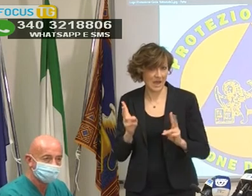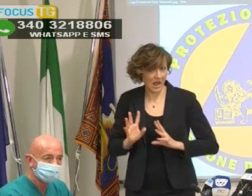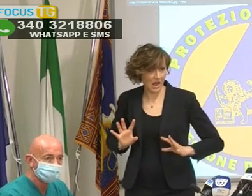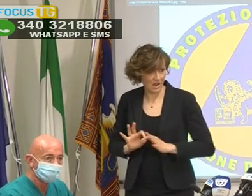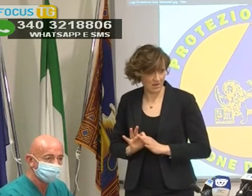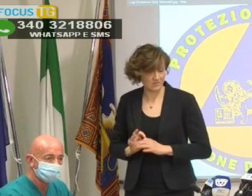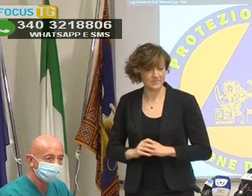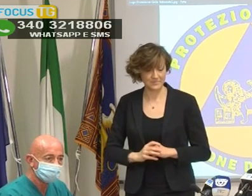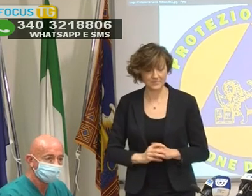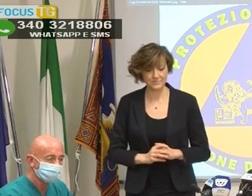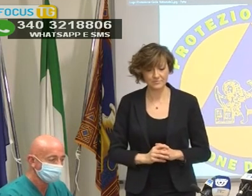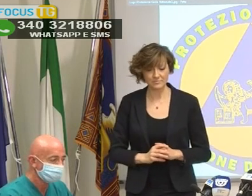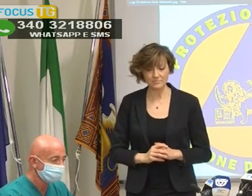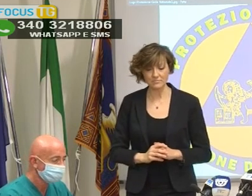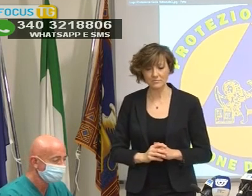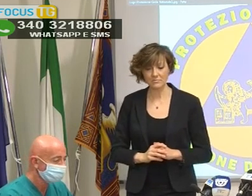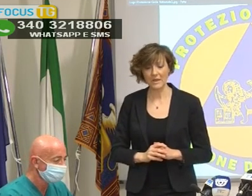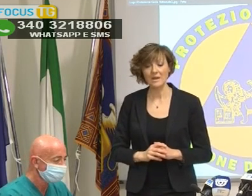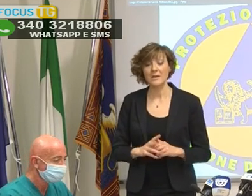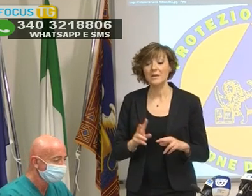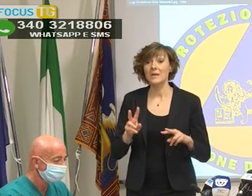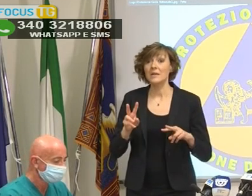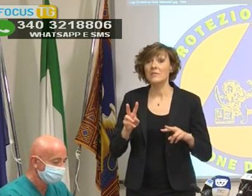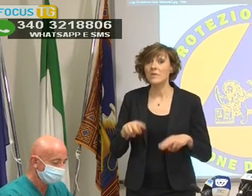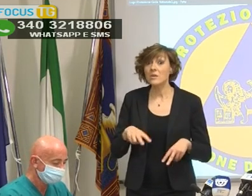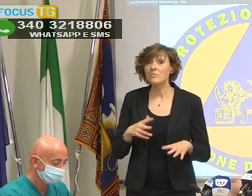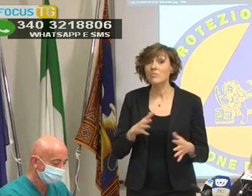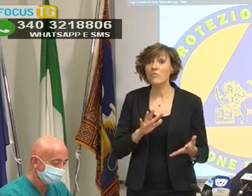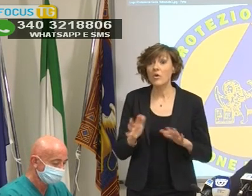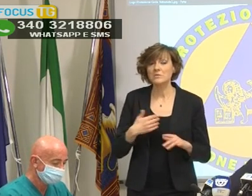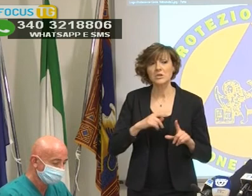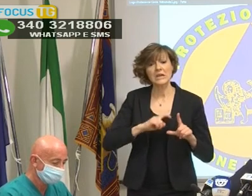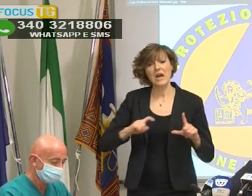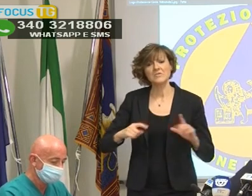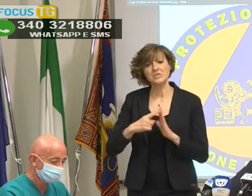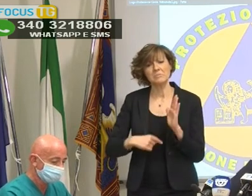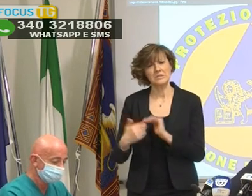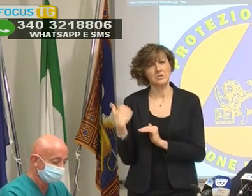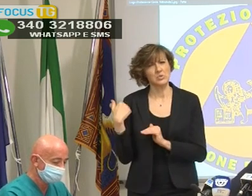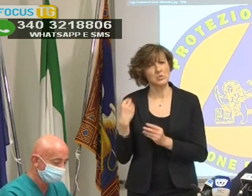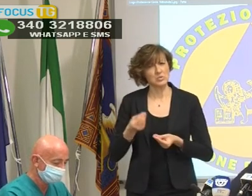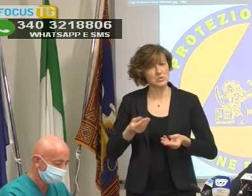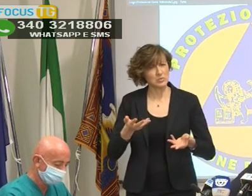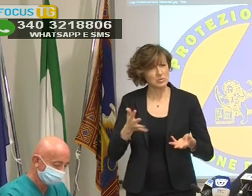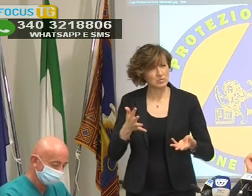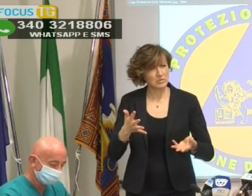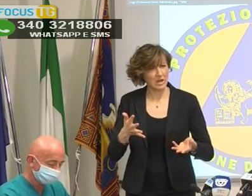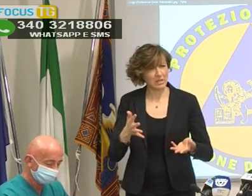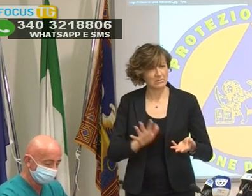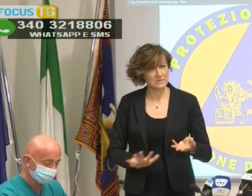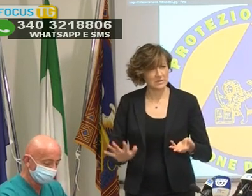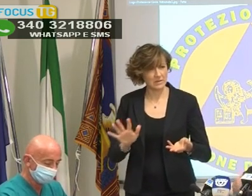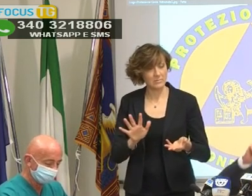questo. Ma peraltro io ho portato dei grafici del mese scorso, ve li ho dati per i tamponi, c'era un